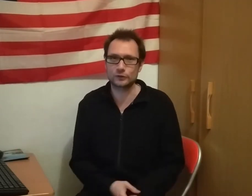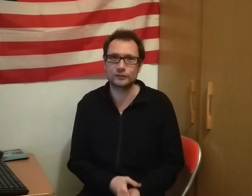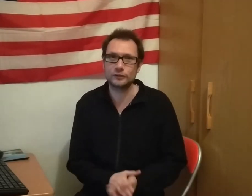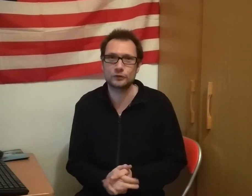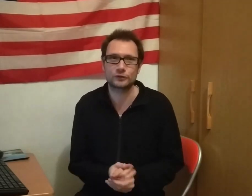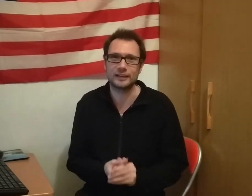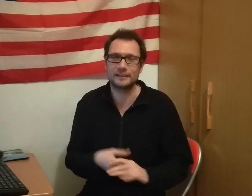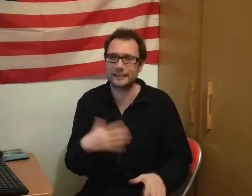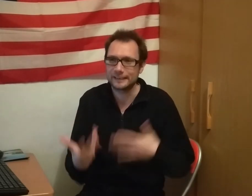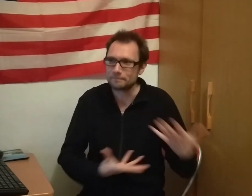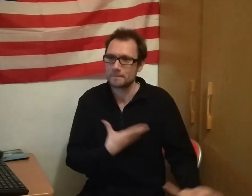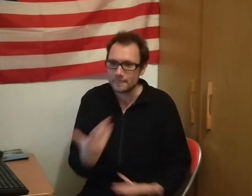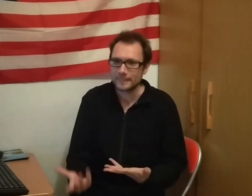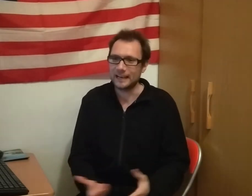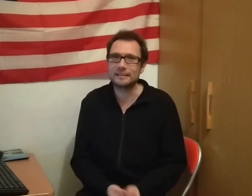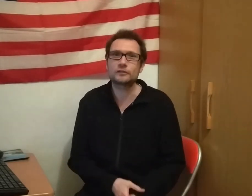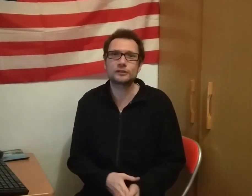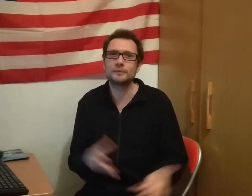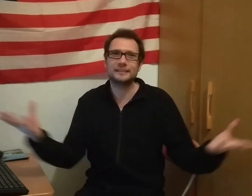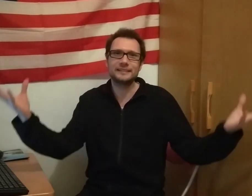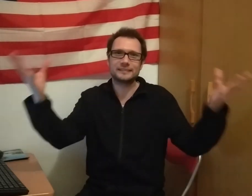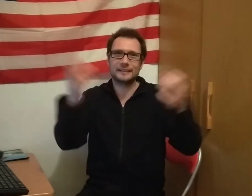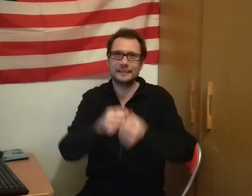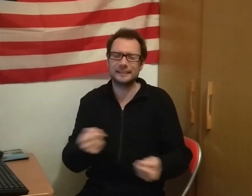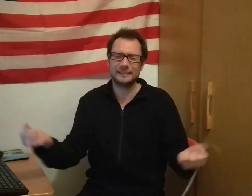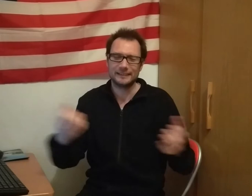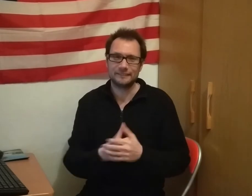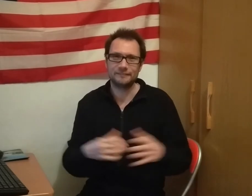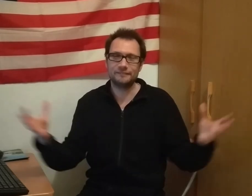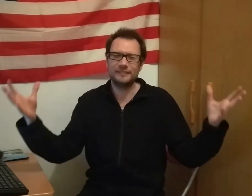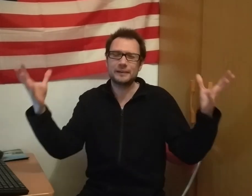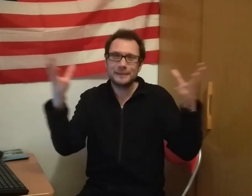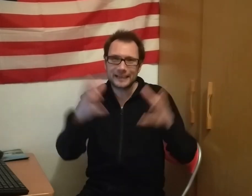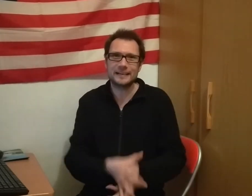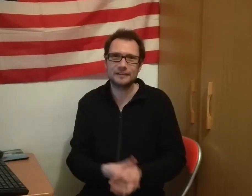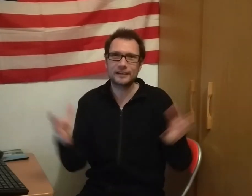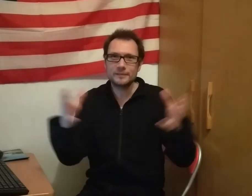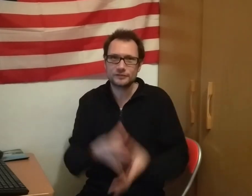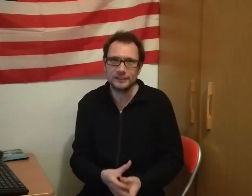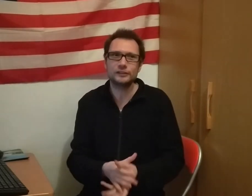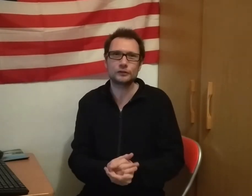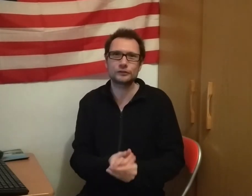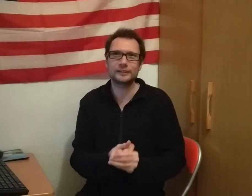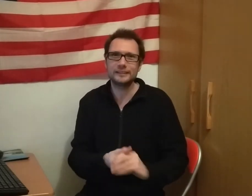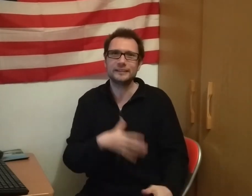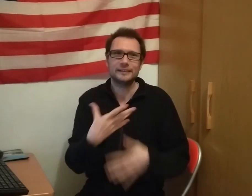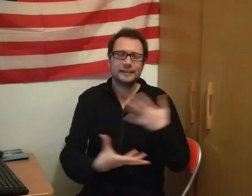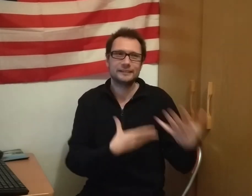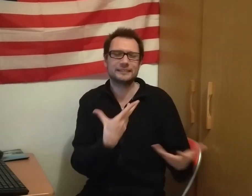Entonces, no sé, a ver qué consigo me decís. El ver mi canal, ver mis vídeos y decir,